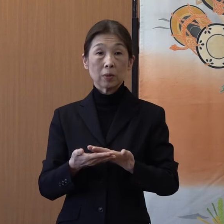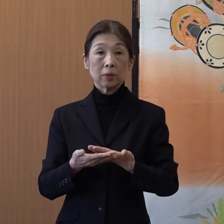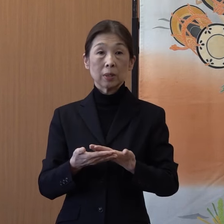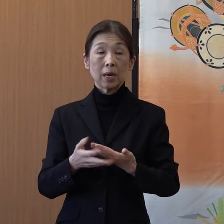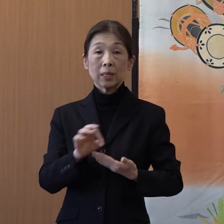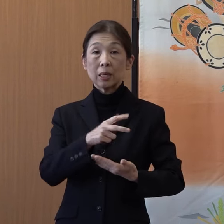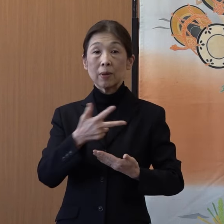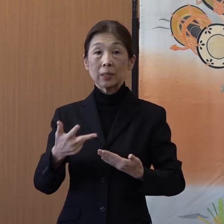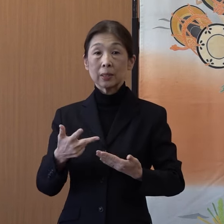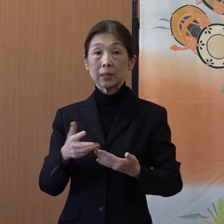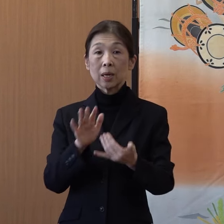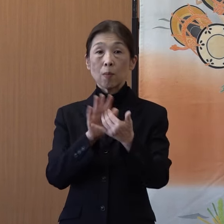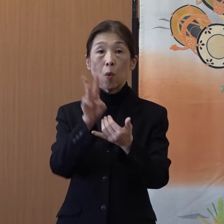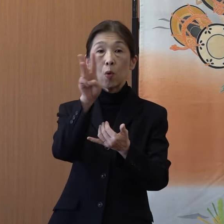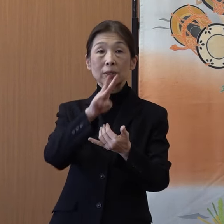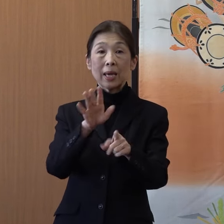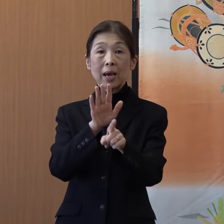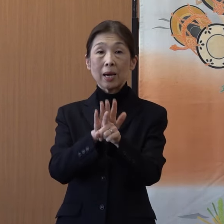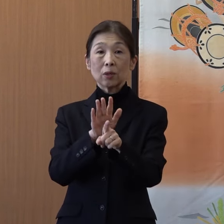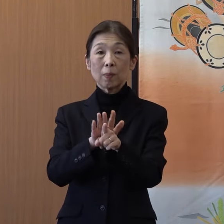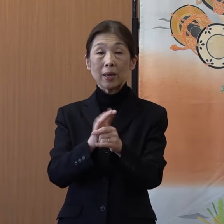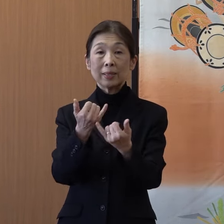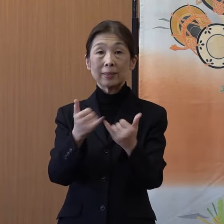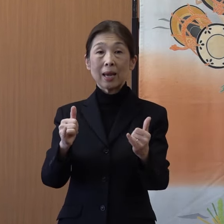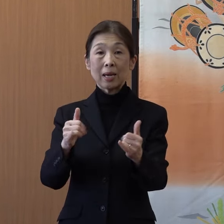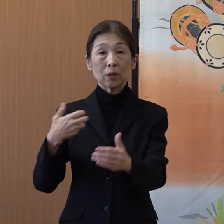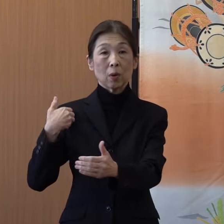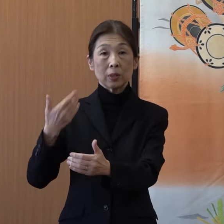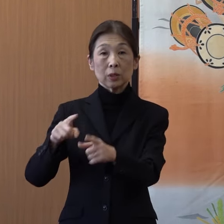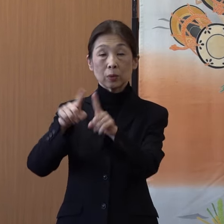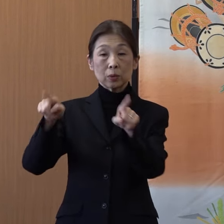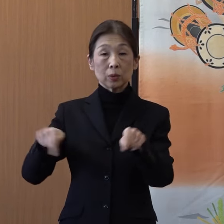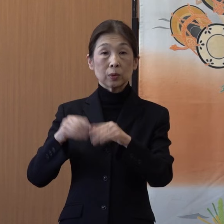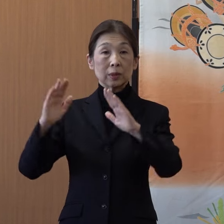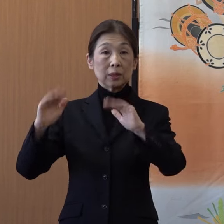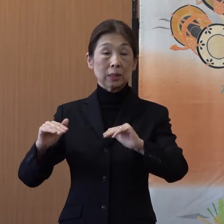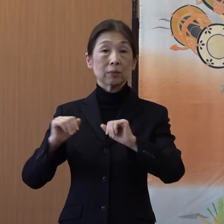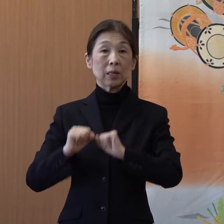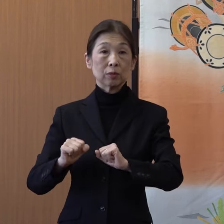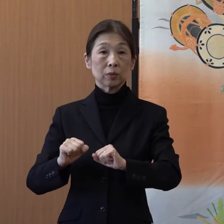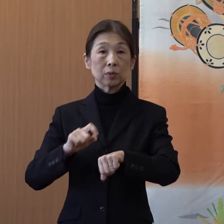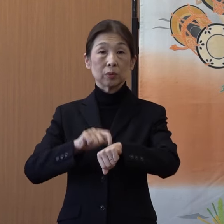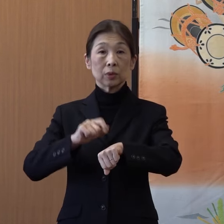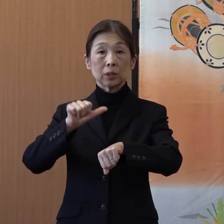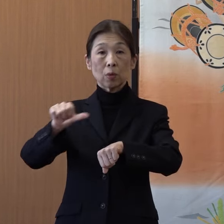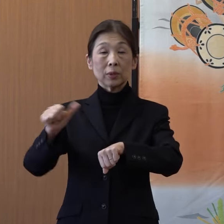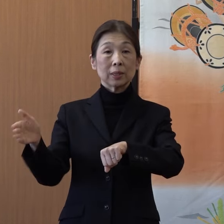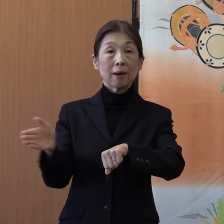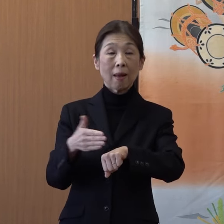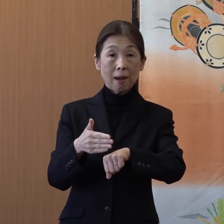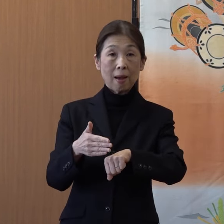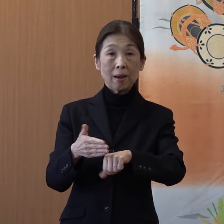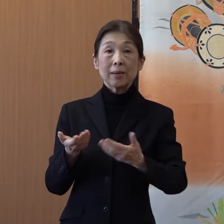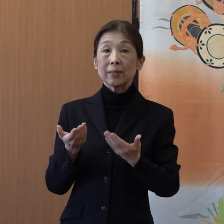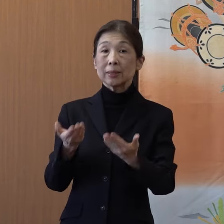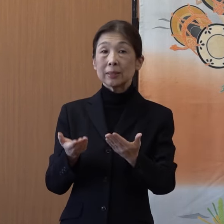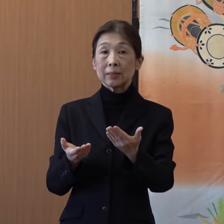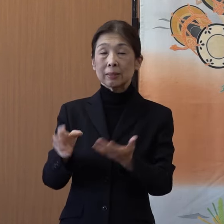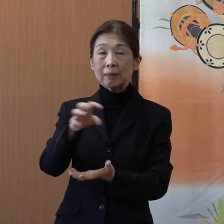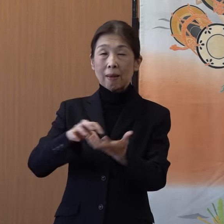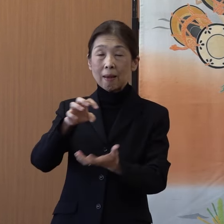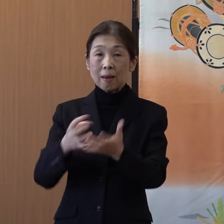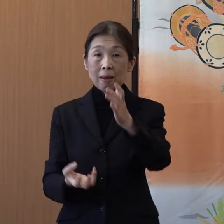沢市防災アドバイザーの委嘱式を執り行い引き続き17時からは今回の地震被害